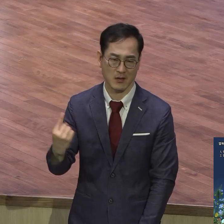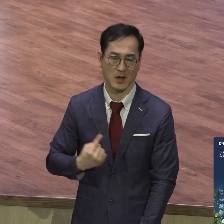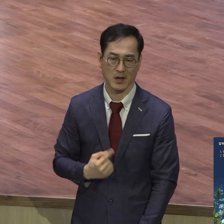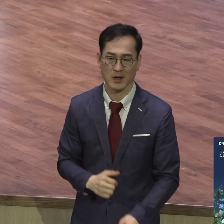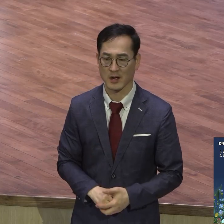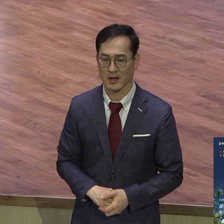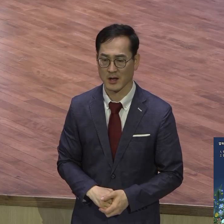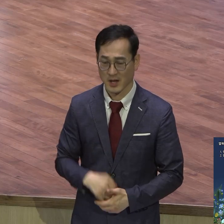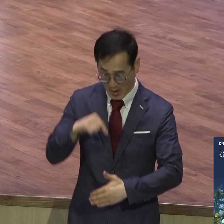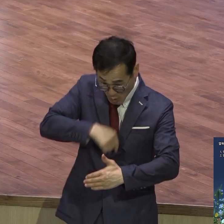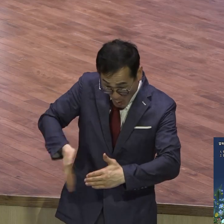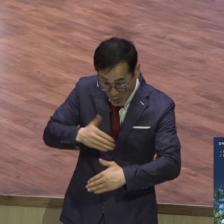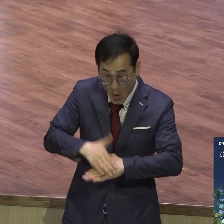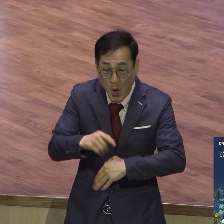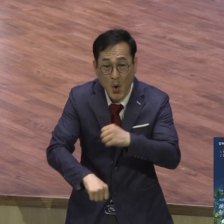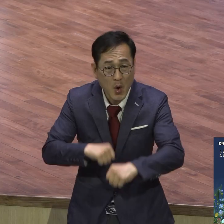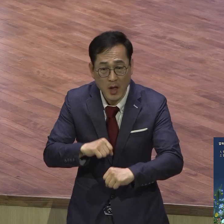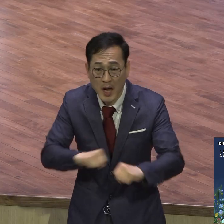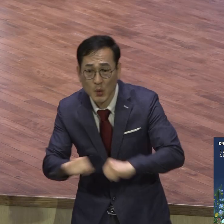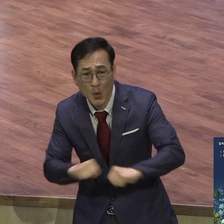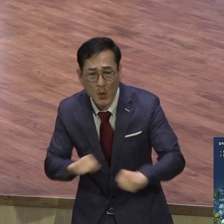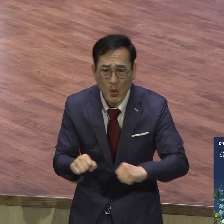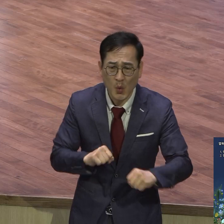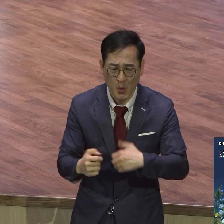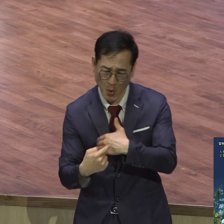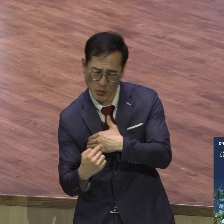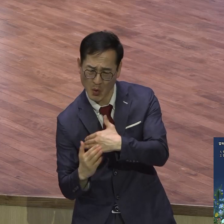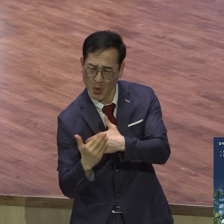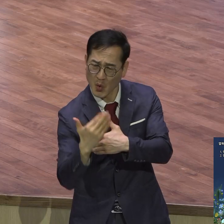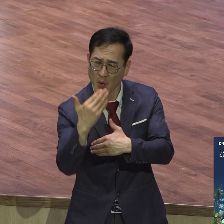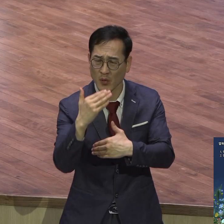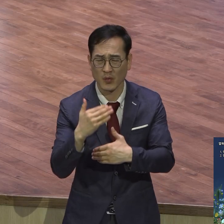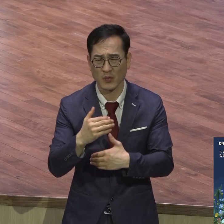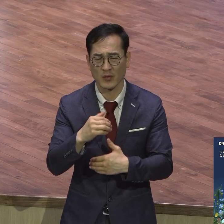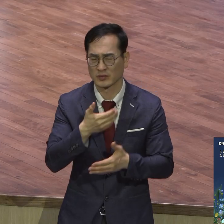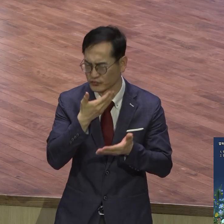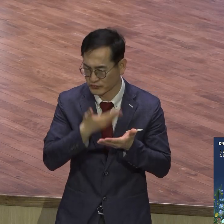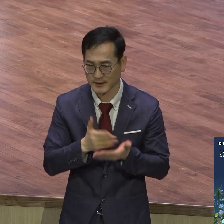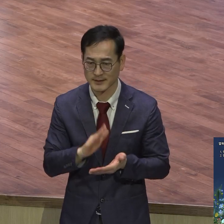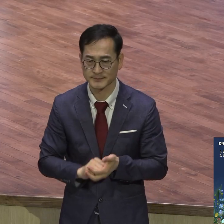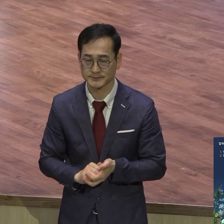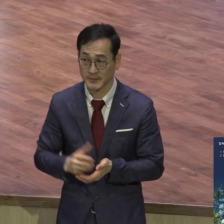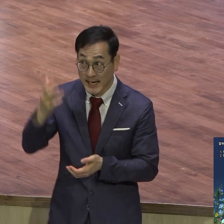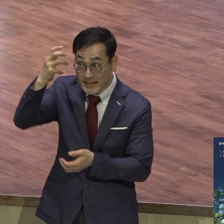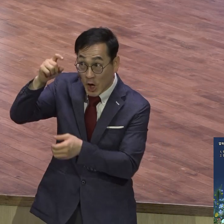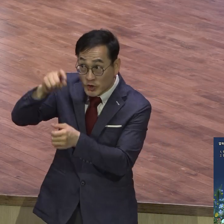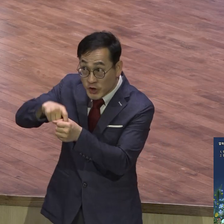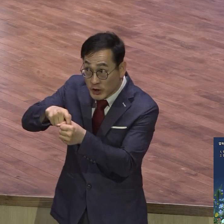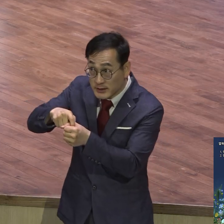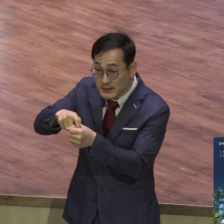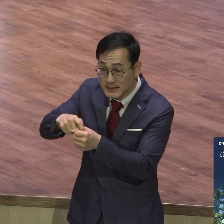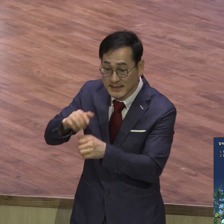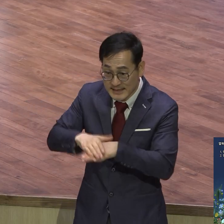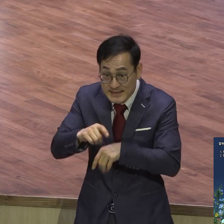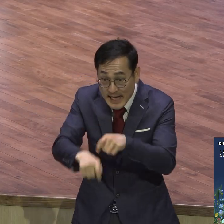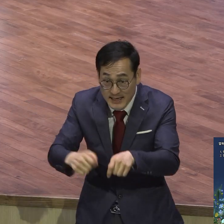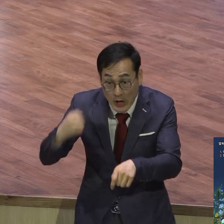영적 실행력이 있는 삶은요 이걸 하나님이 원하세요. 영적 실행력 말씀을 들으시면